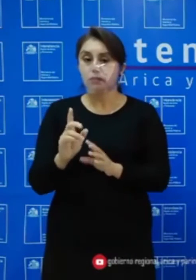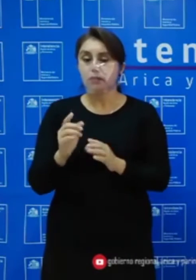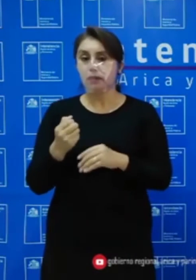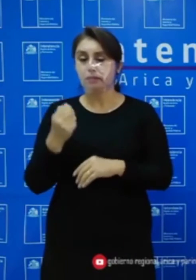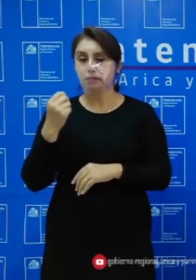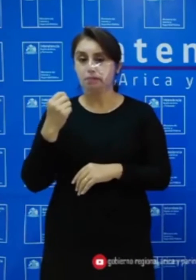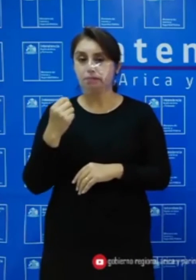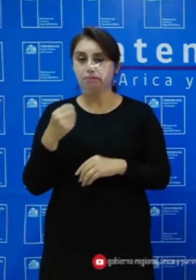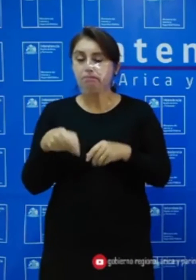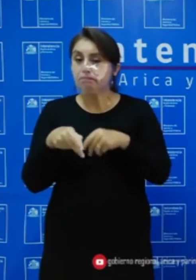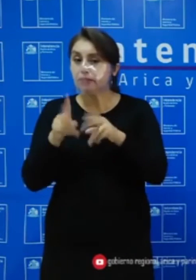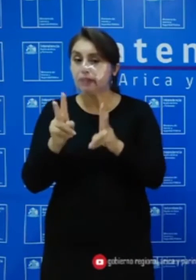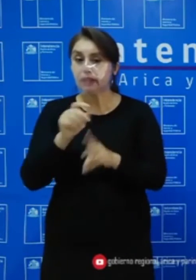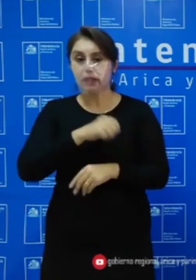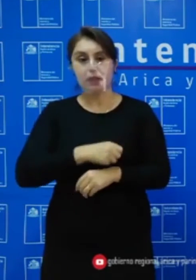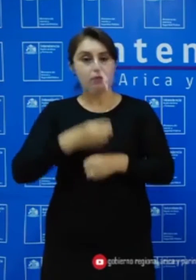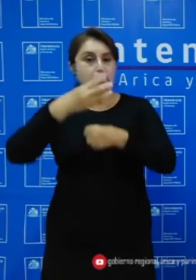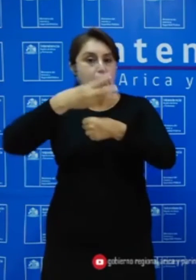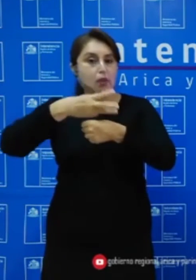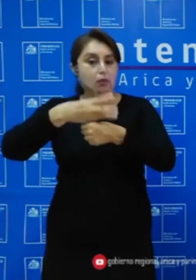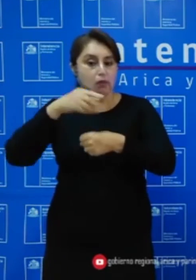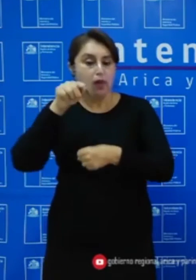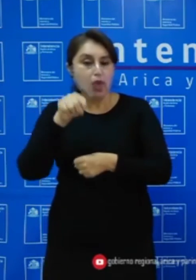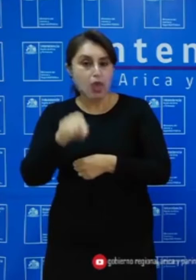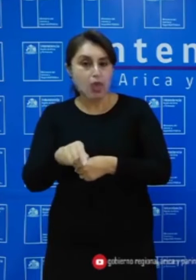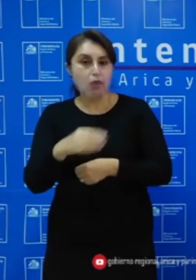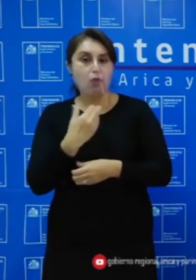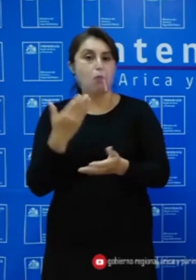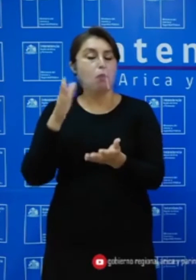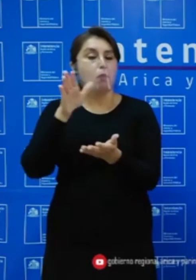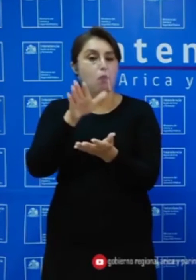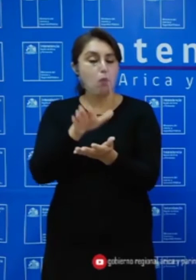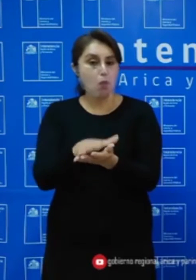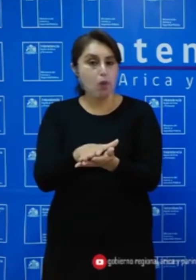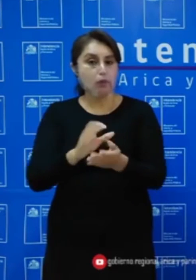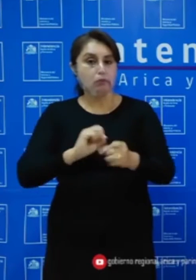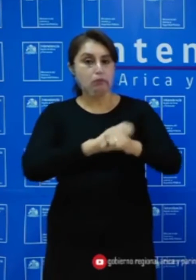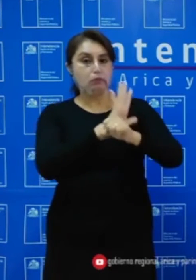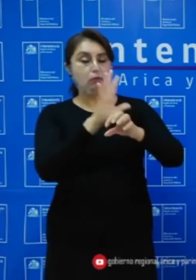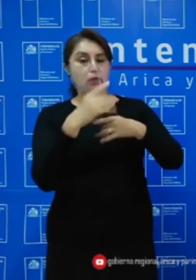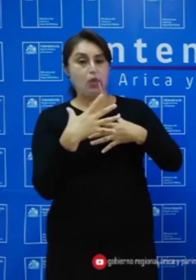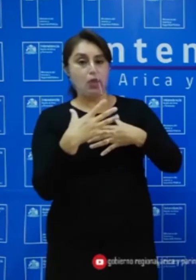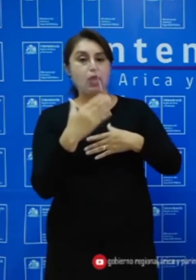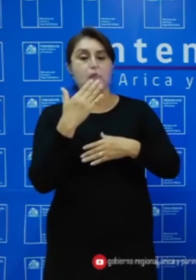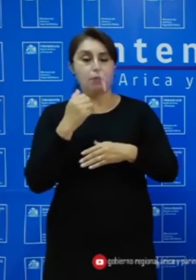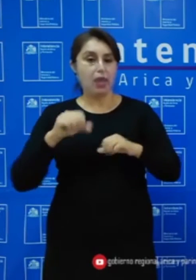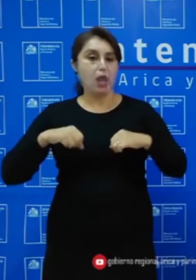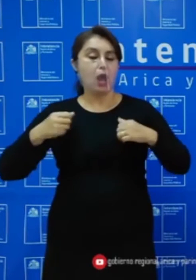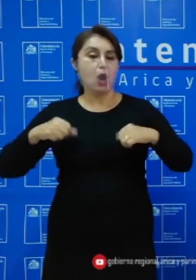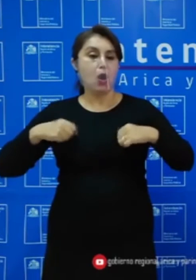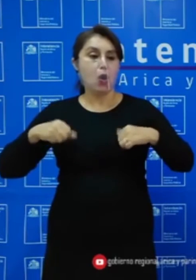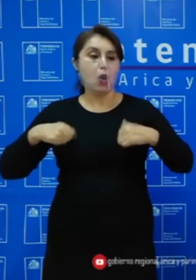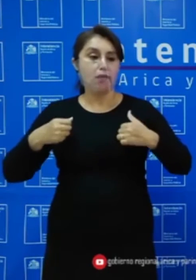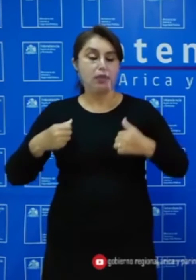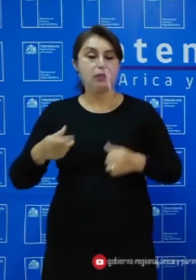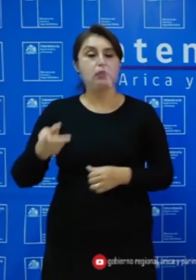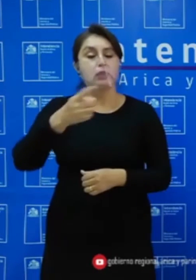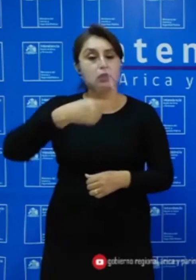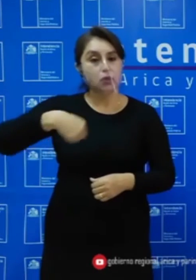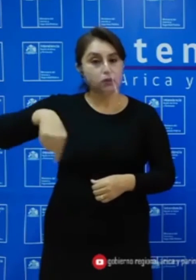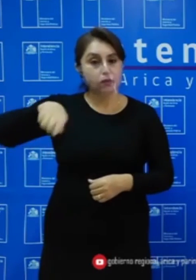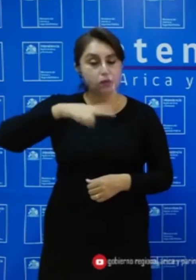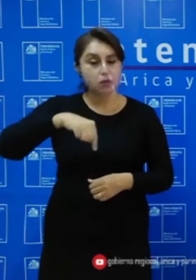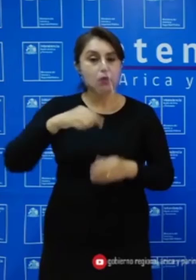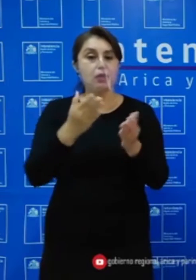jóvenes, se vayan anticipadamente a causa del COVID. Y por eso necesitamos, entre todos,